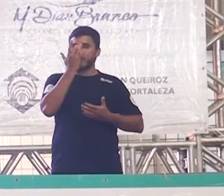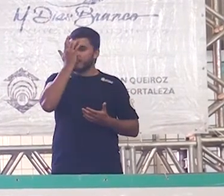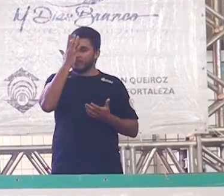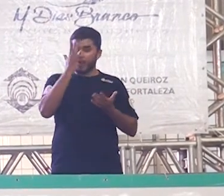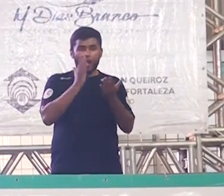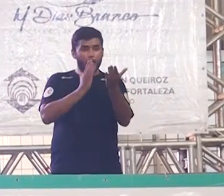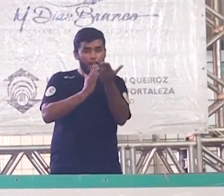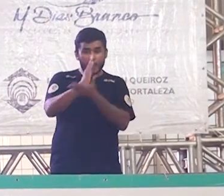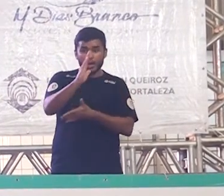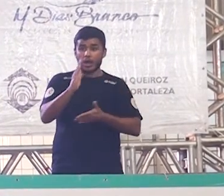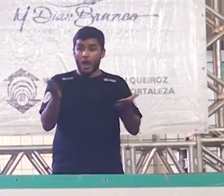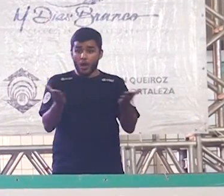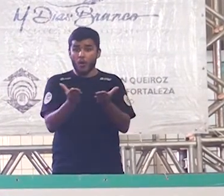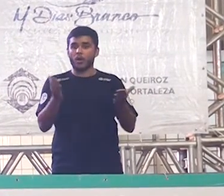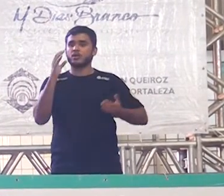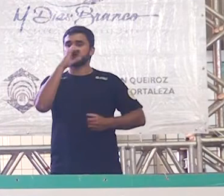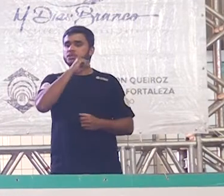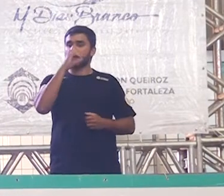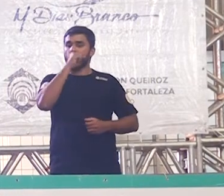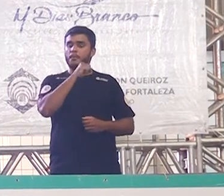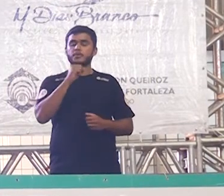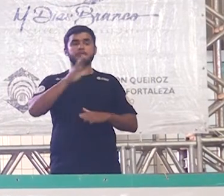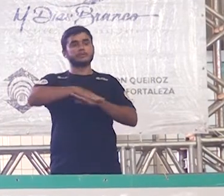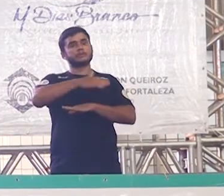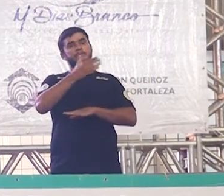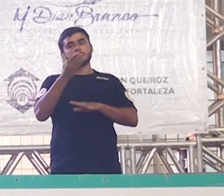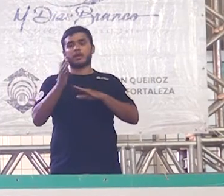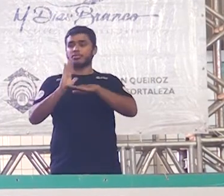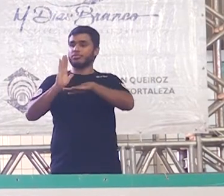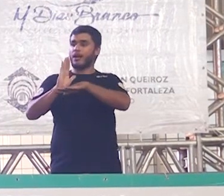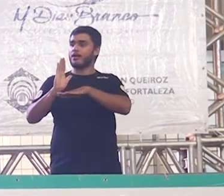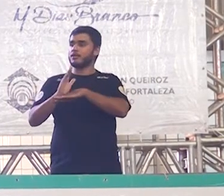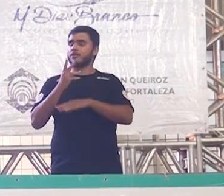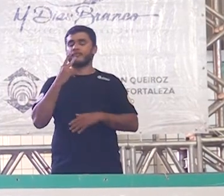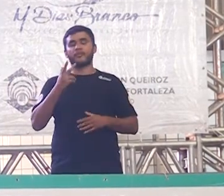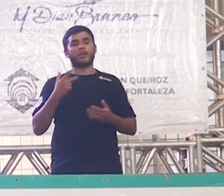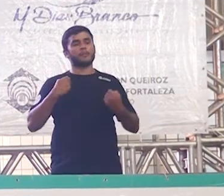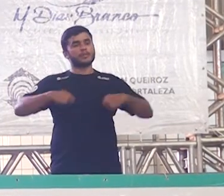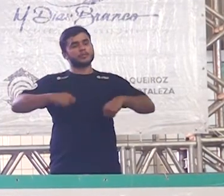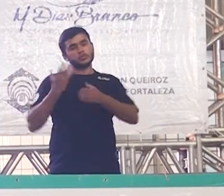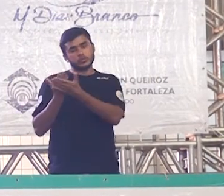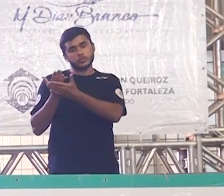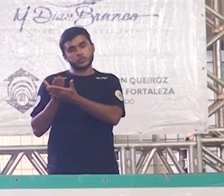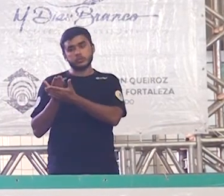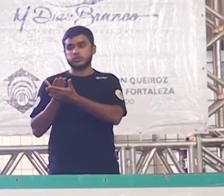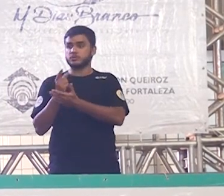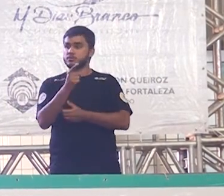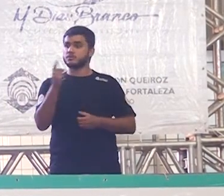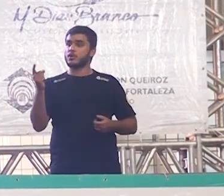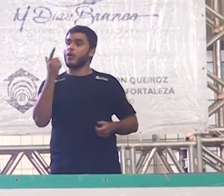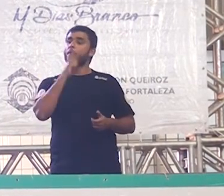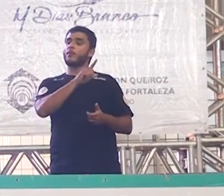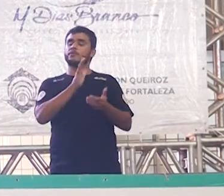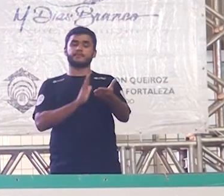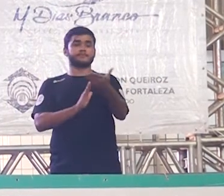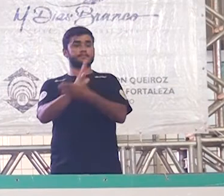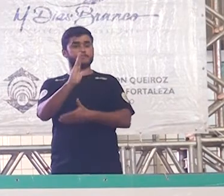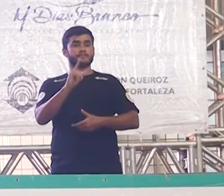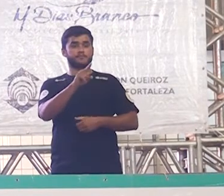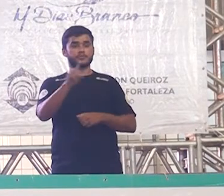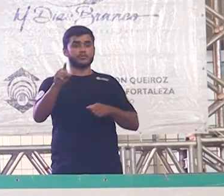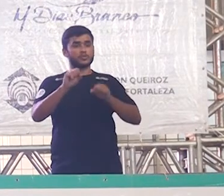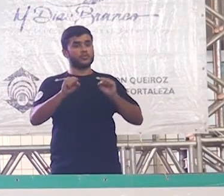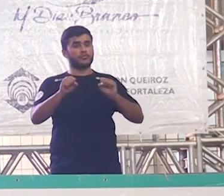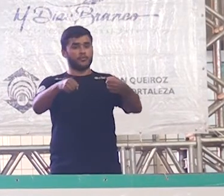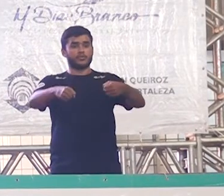está em pleno sábado, assistindo a aula aqui, se dedicando. Não tem como você não ser recompensado e recompensada com uma aprovação. Você está fazendo a